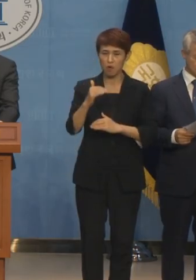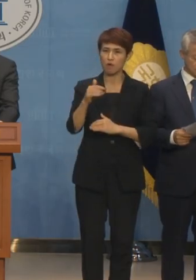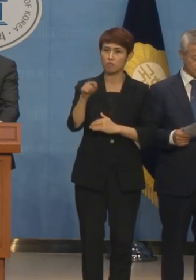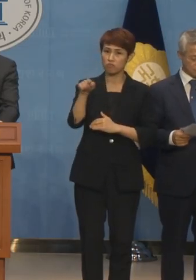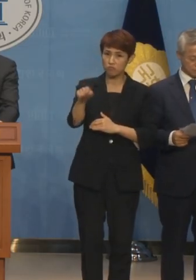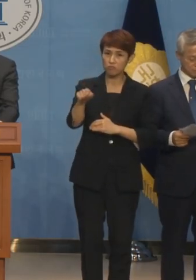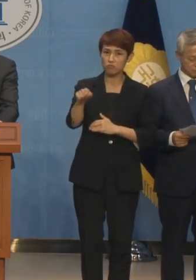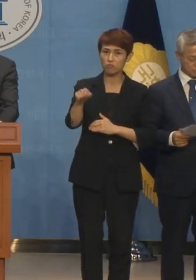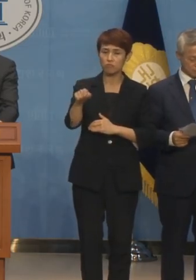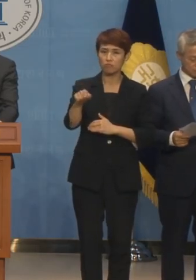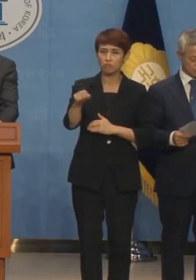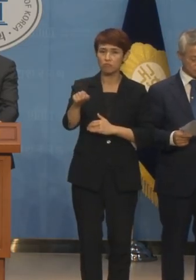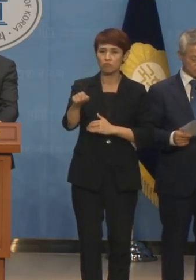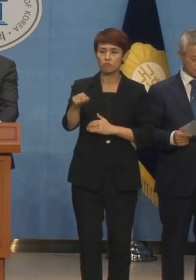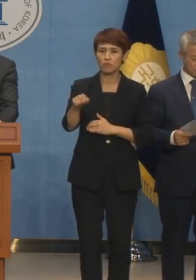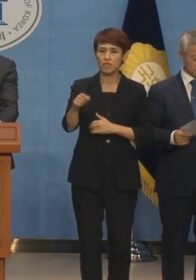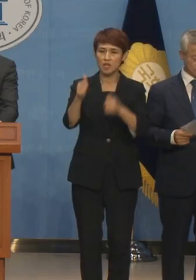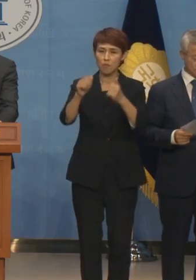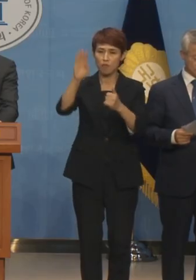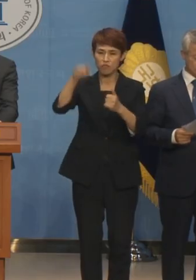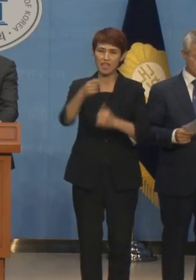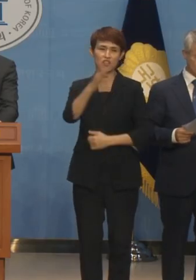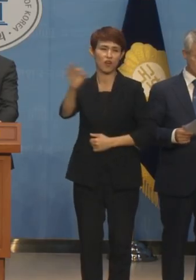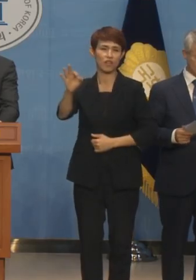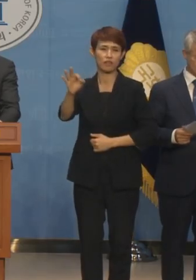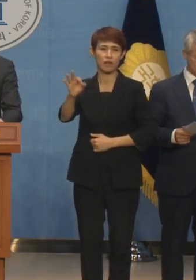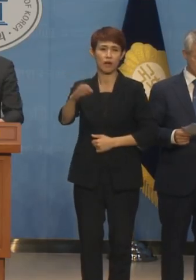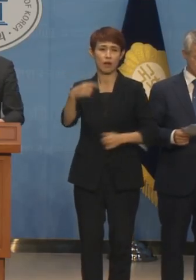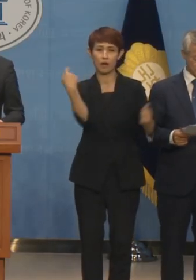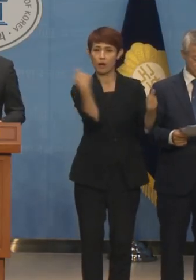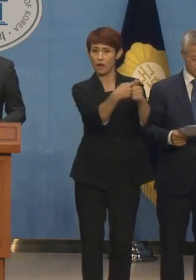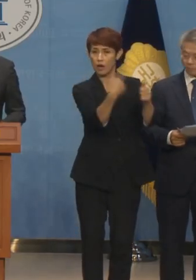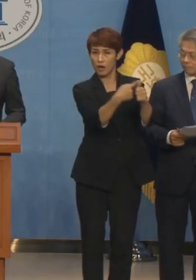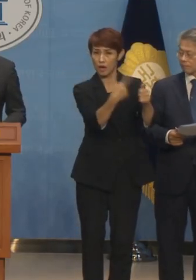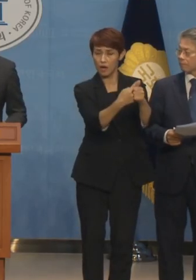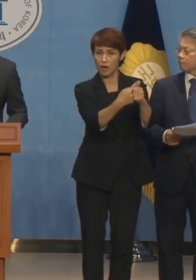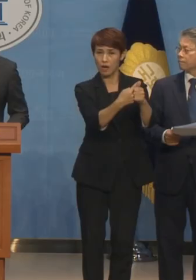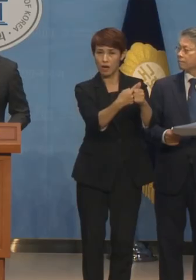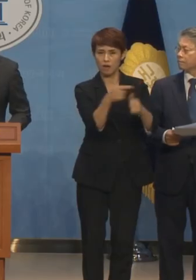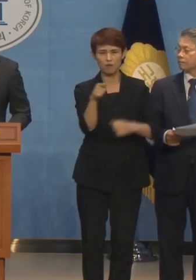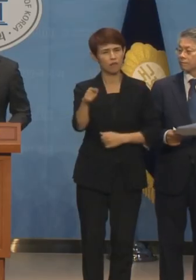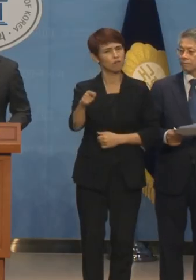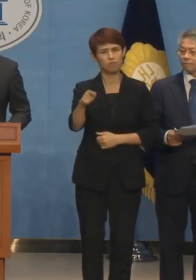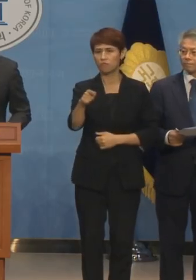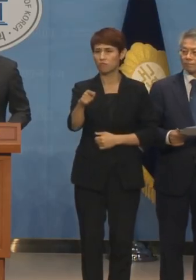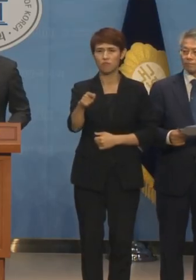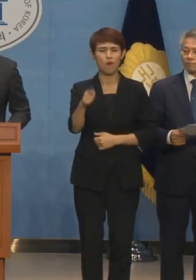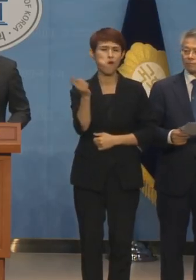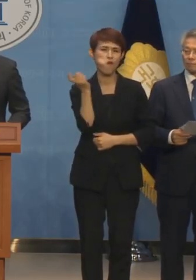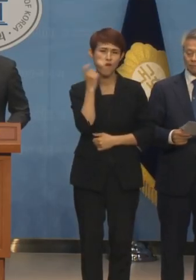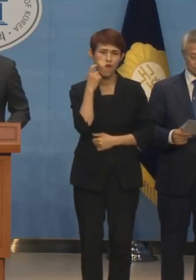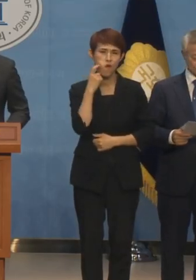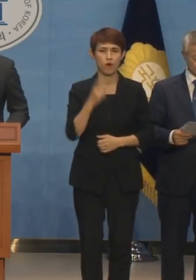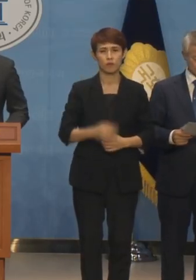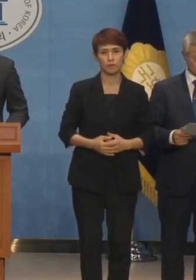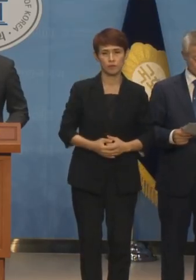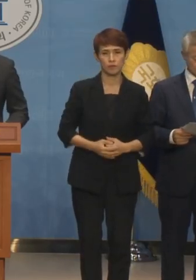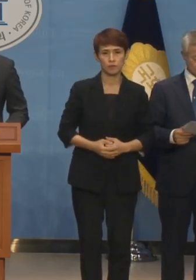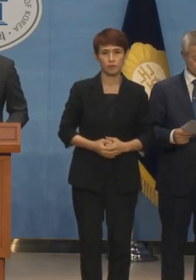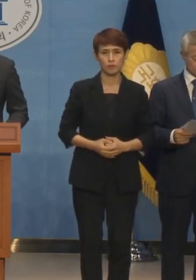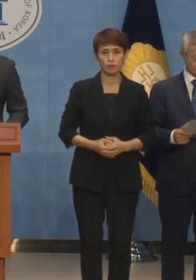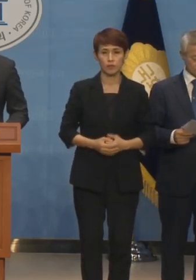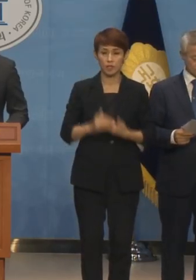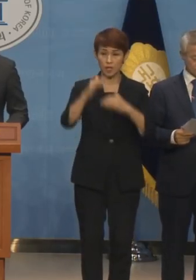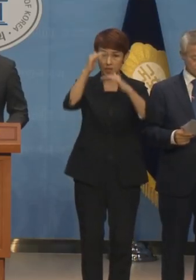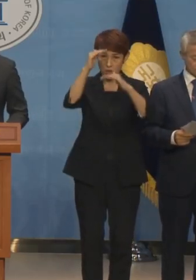사실을 재판부가 인정한 듯이 말했다고 비난하는 보도는 명백히 거짓입니다. 그리고 위